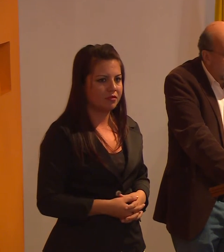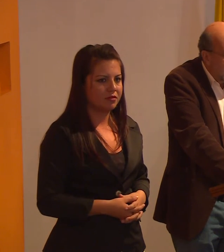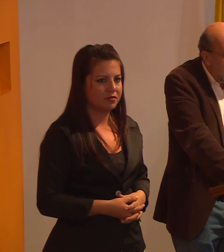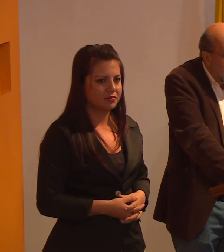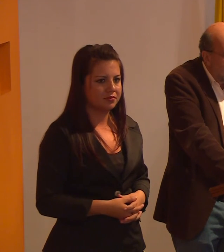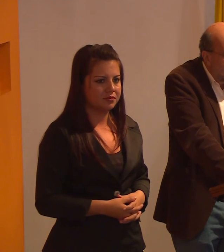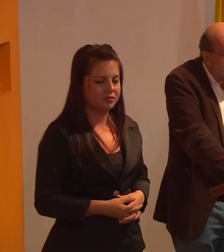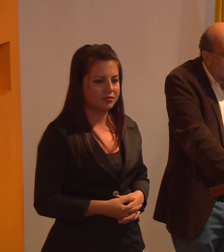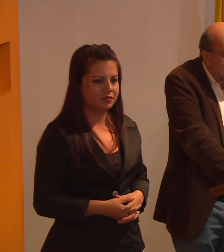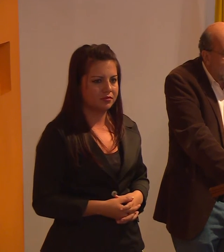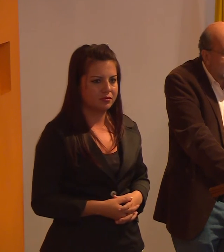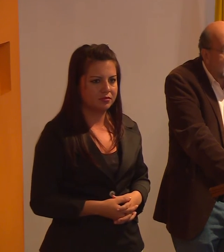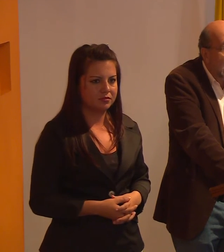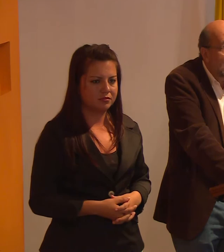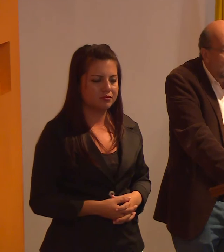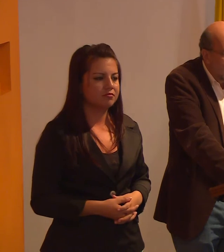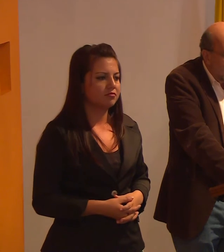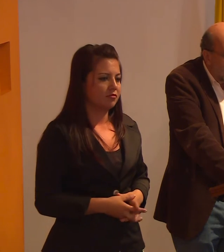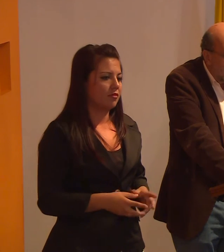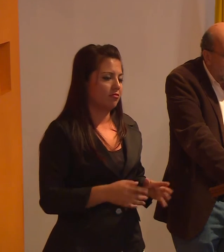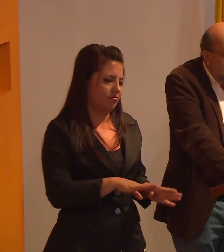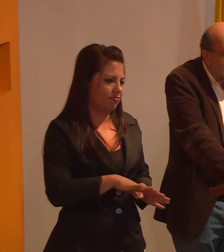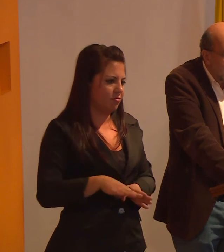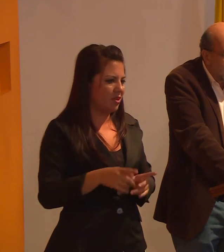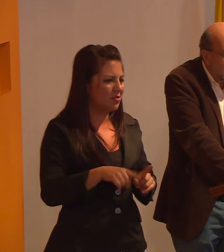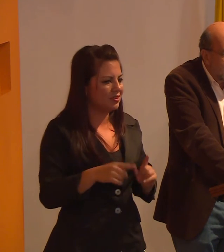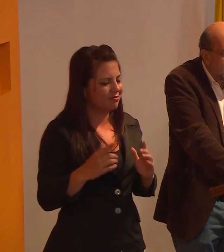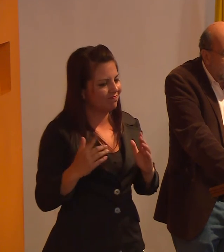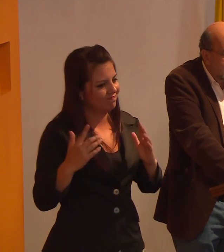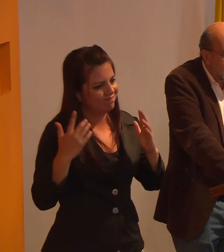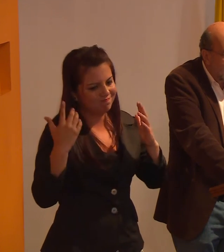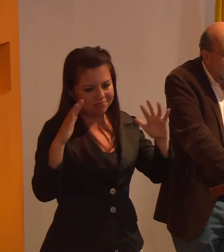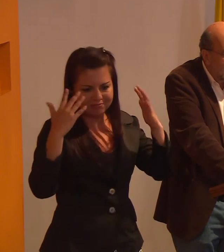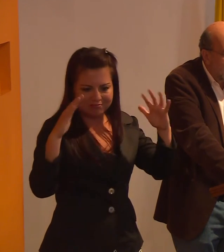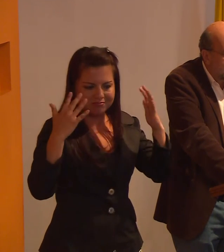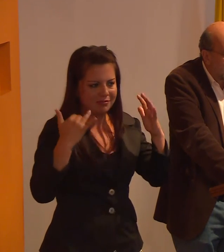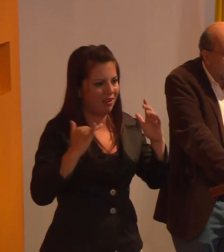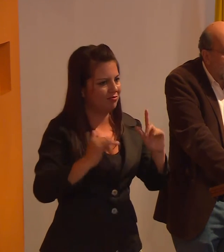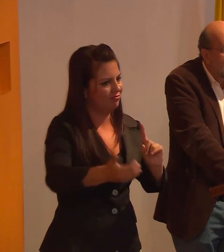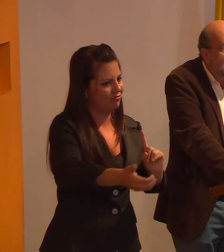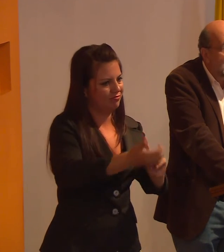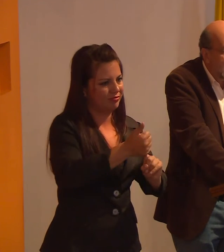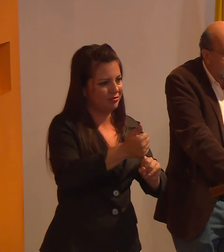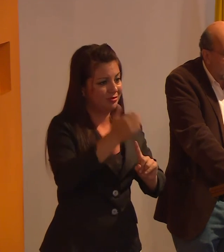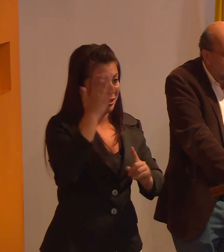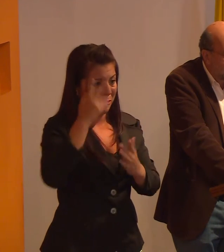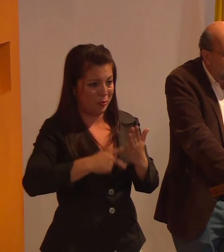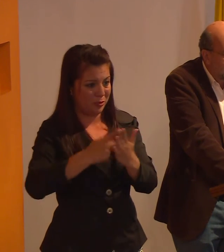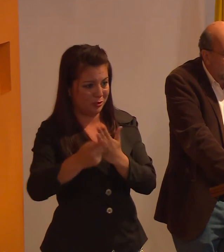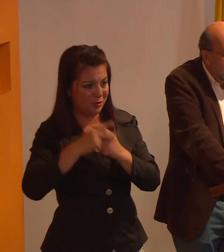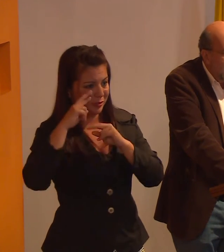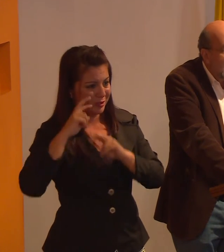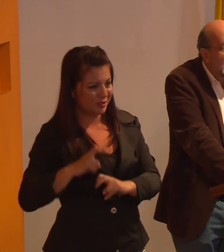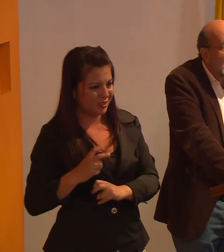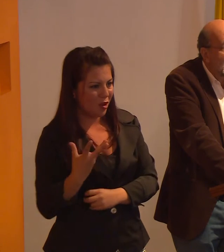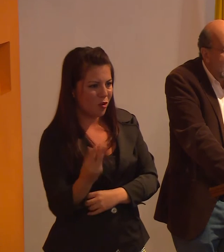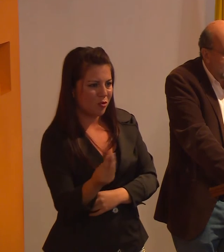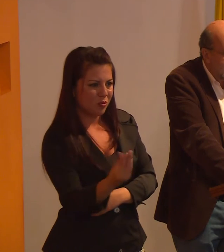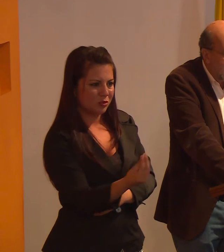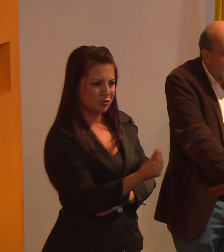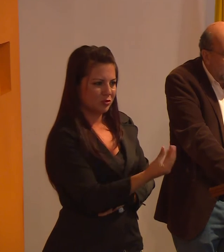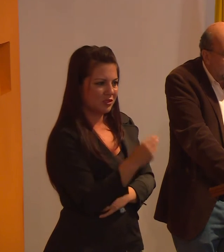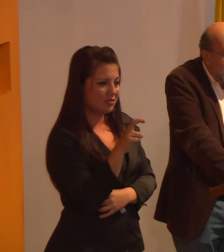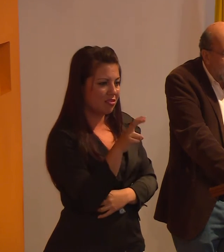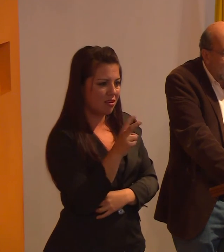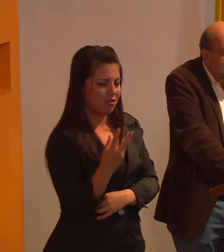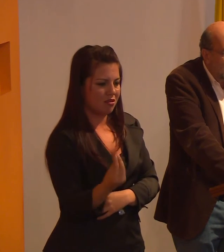Celebramos el logro alcanzado con el proyecto de investigación que prepararon 7 grupos en